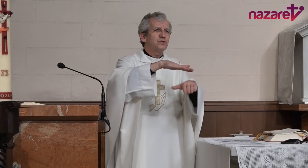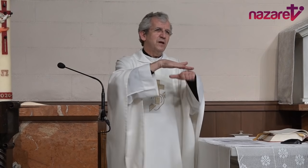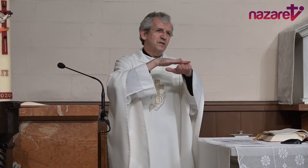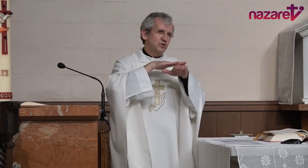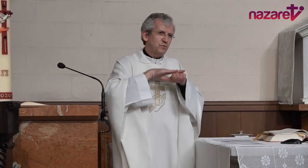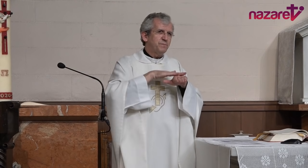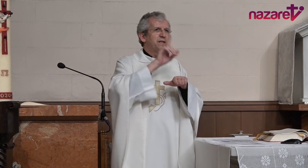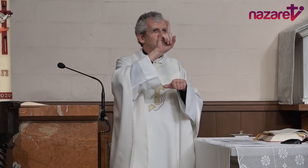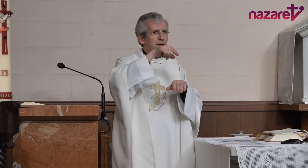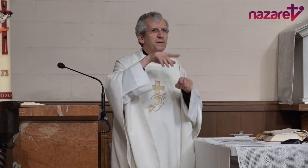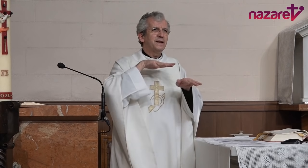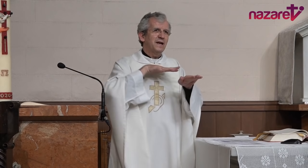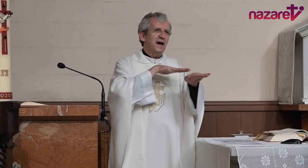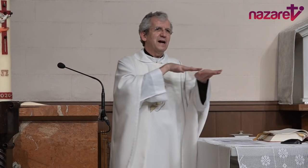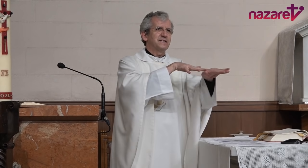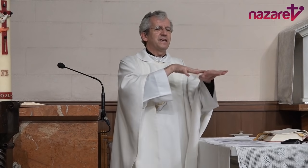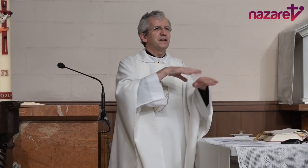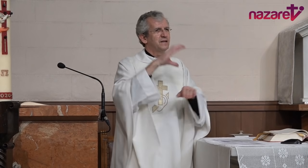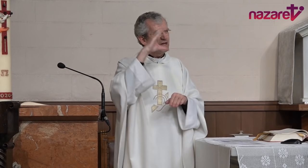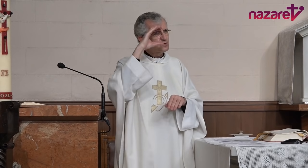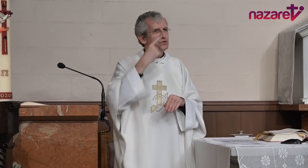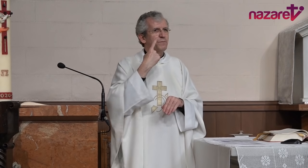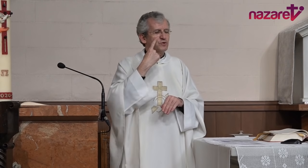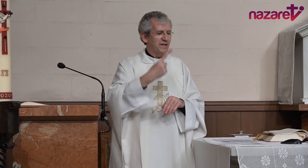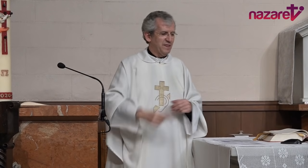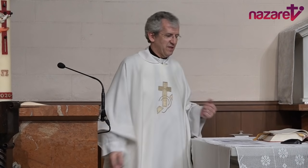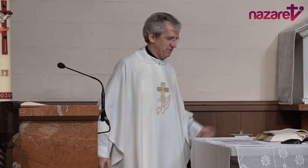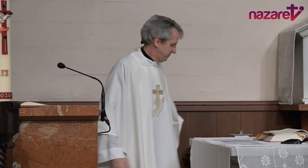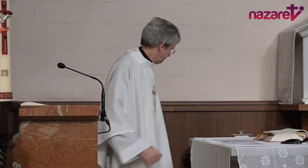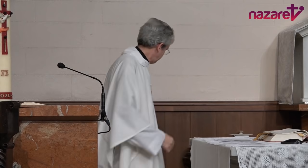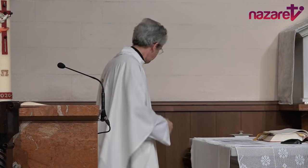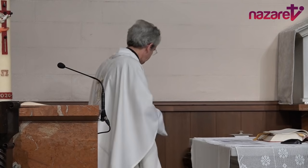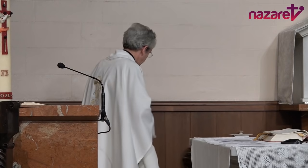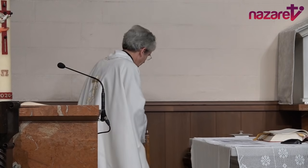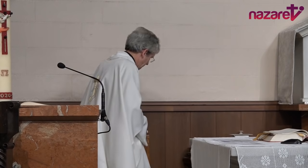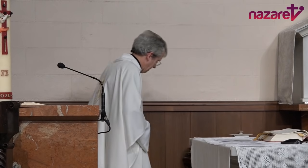nosotros somos invitados también a seguir. Escuchemos con atención.